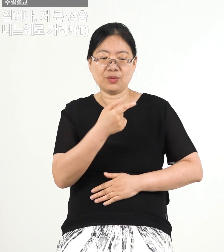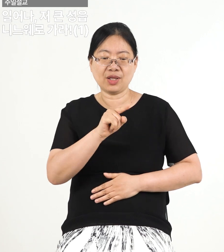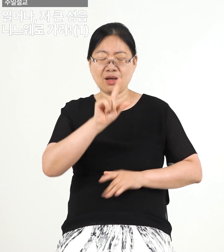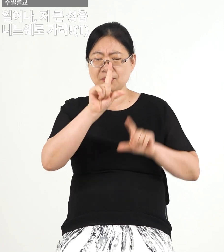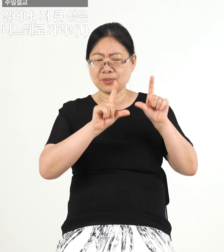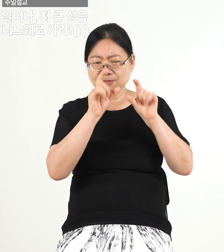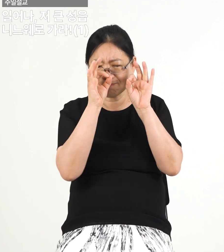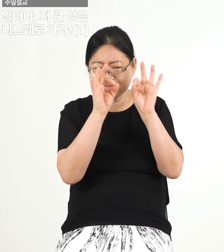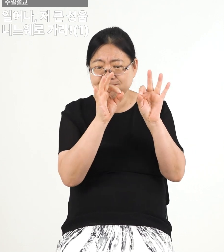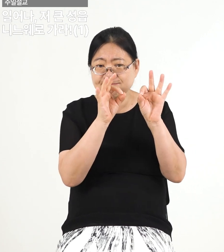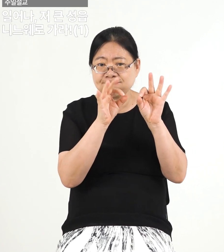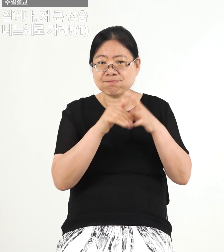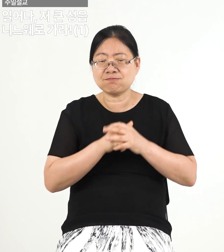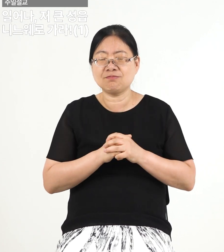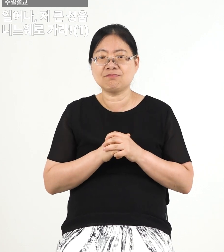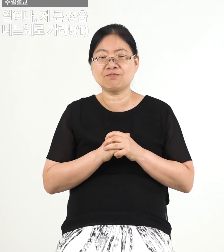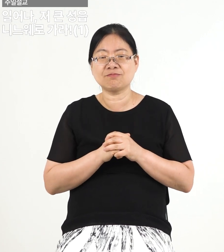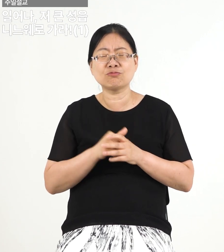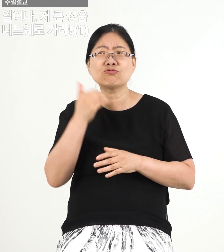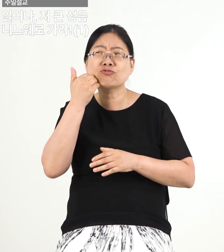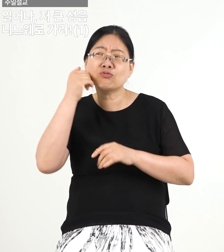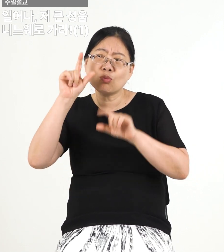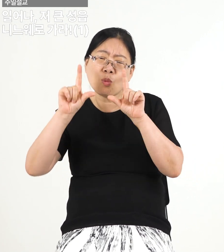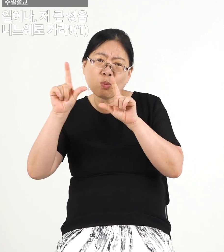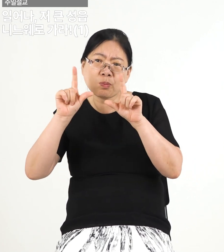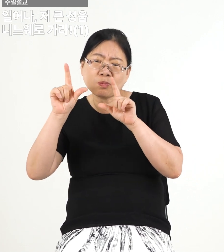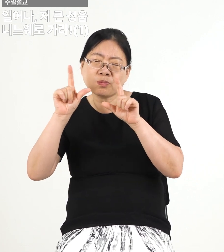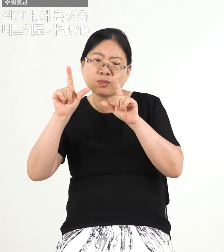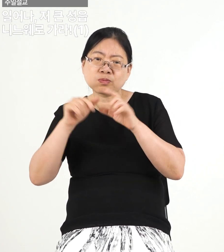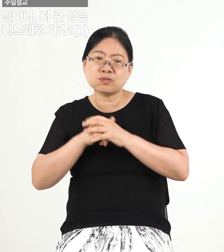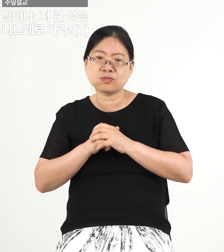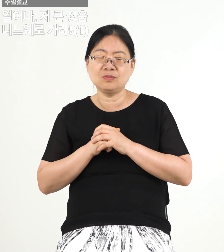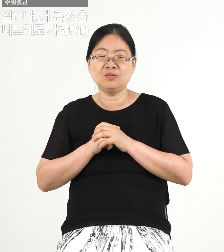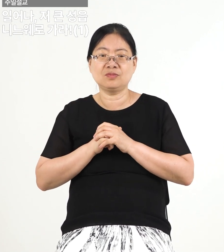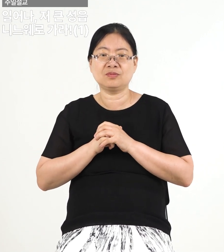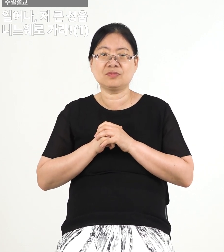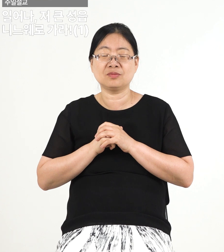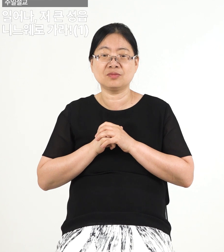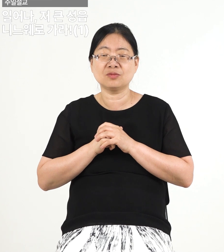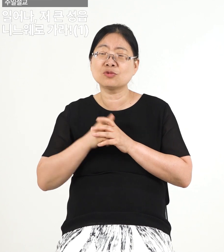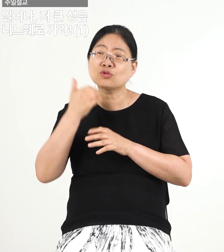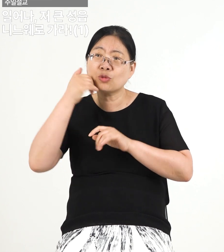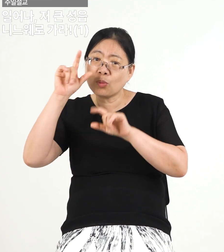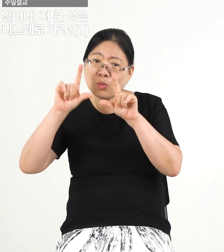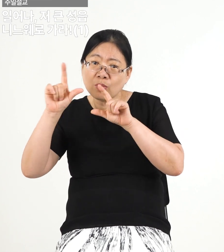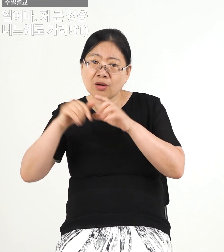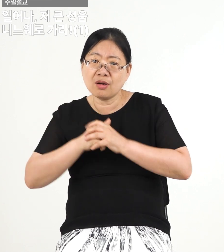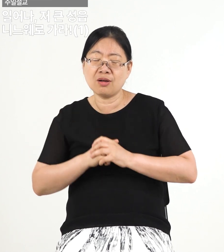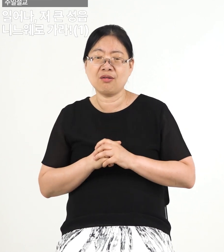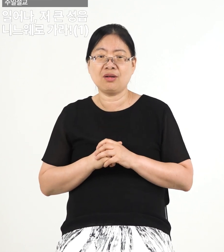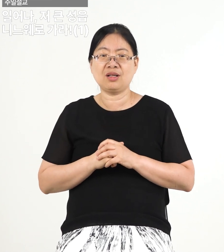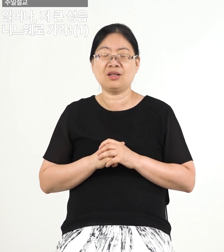모습 속에는 누구의 모습이 있는 거예요? 예?